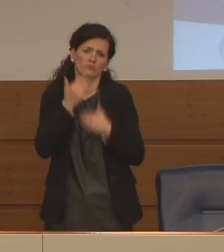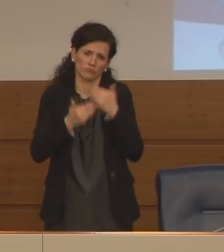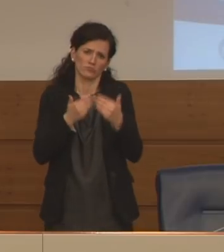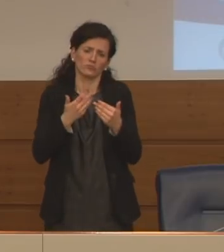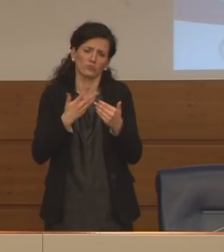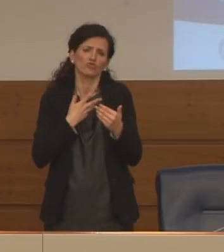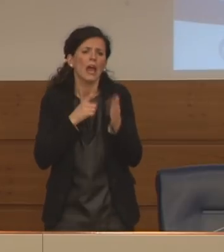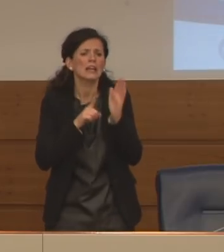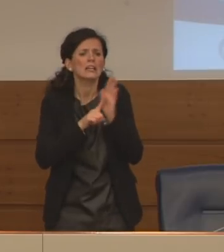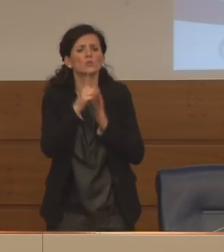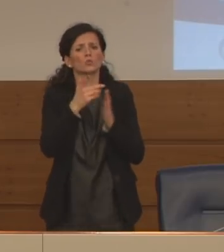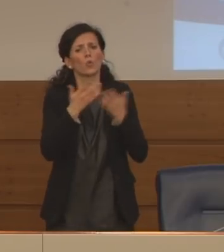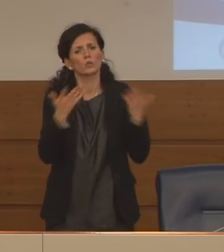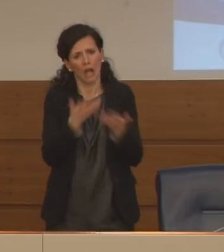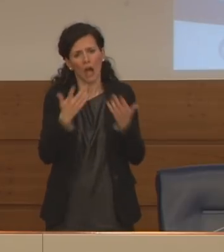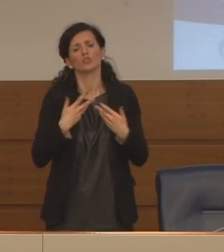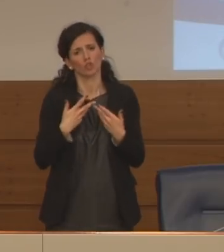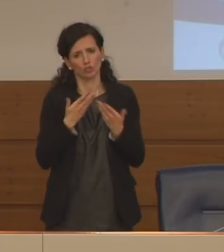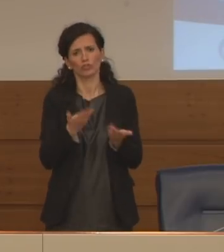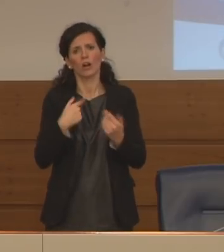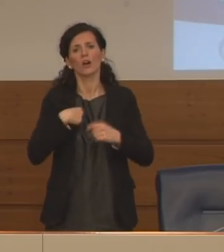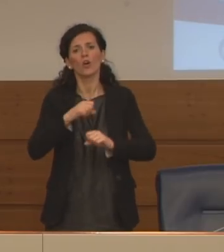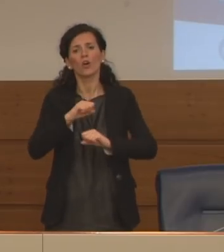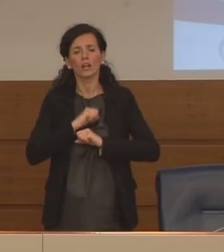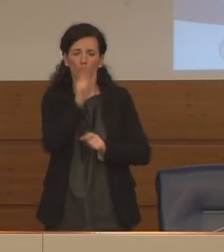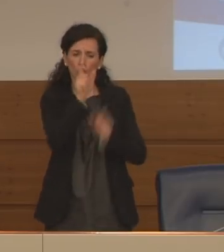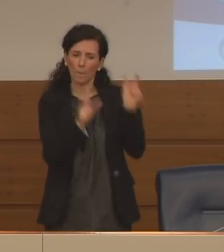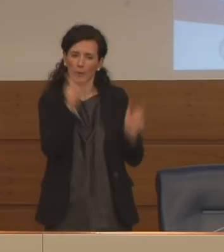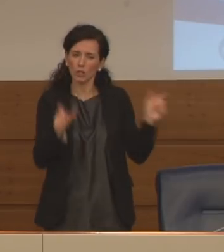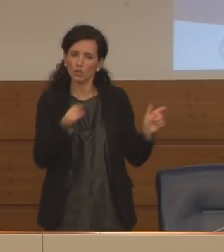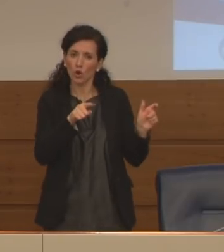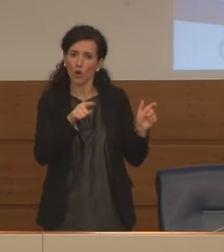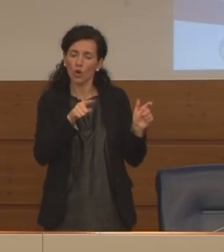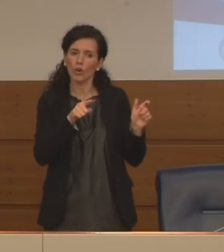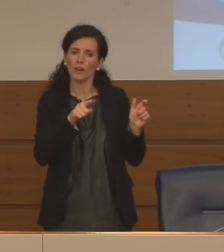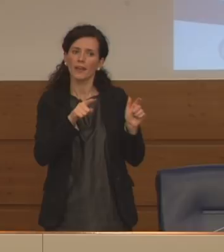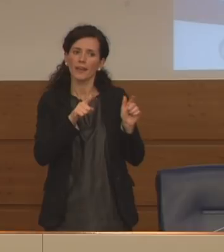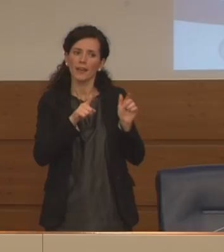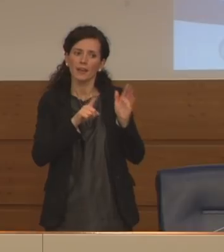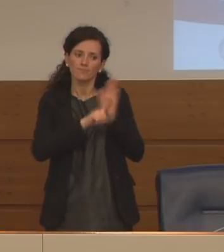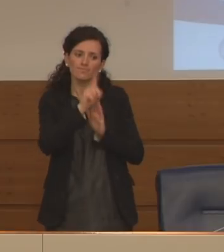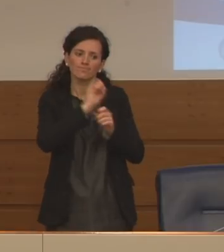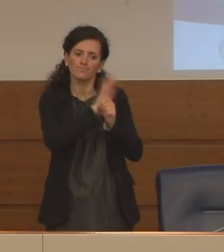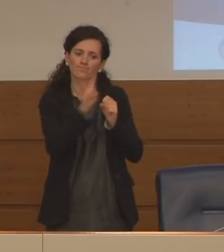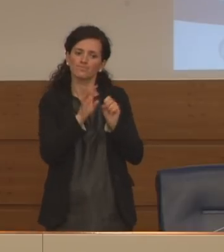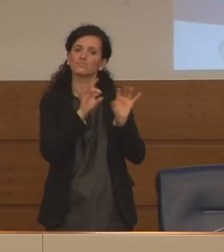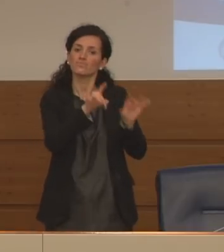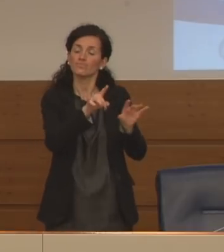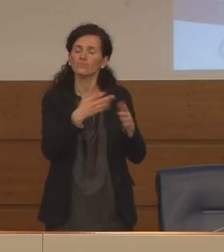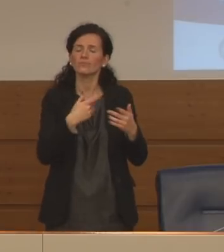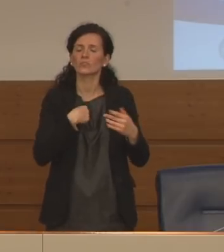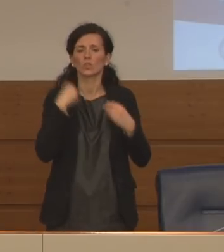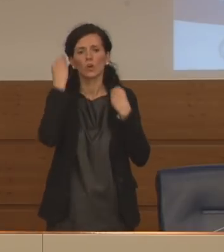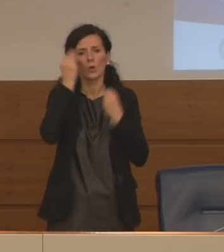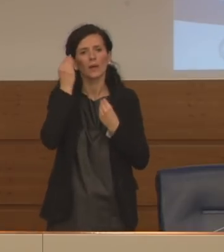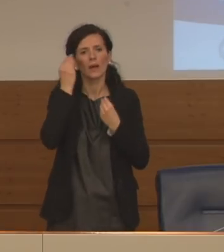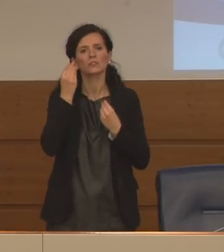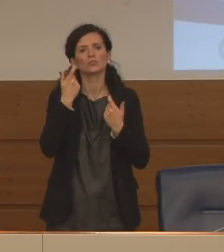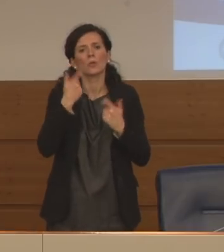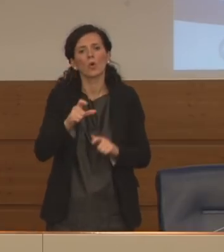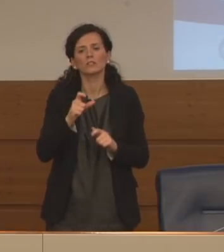il numero delle persone positive sia il frutto di una circolazione del virus